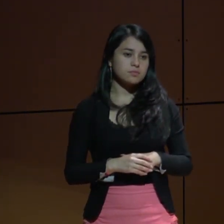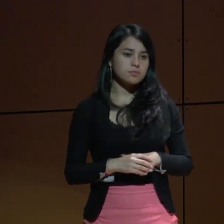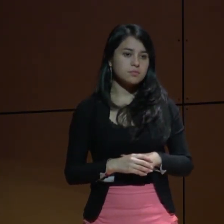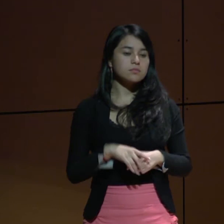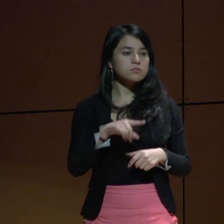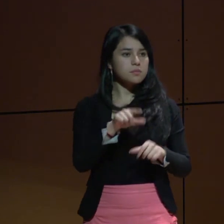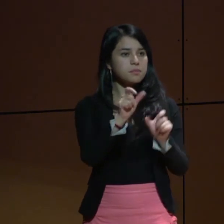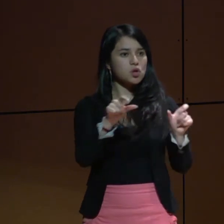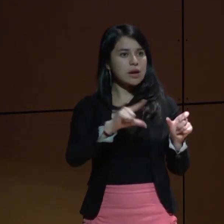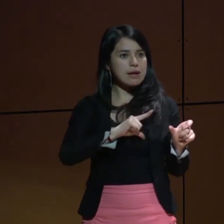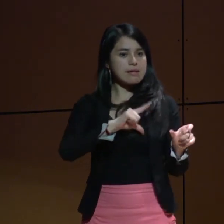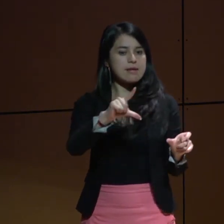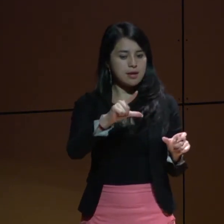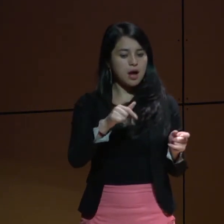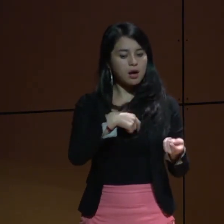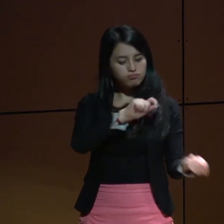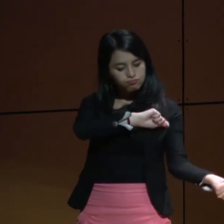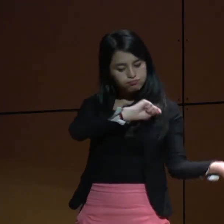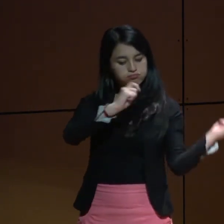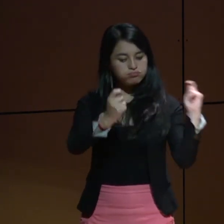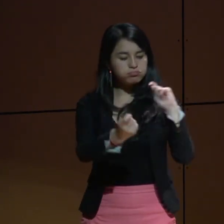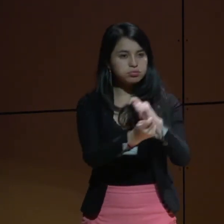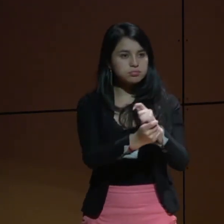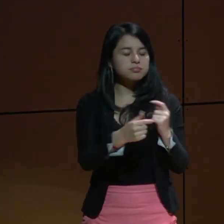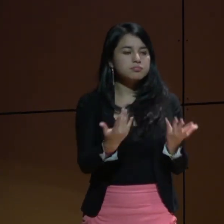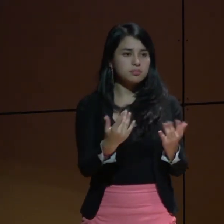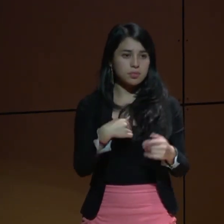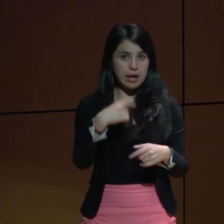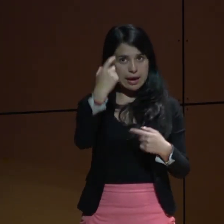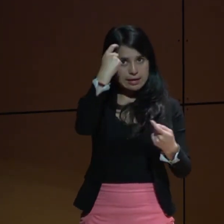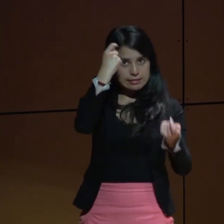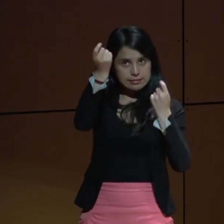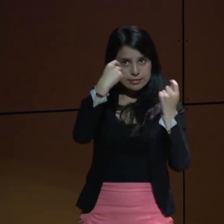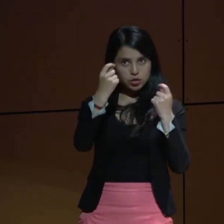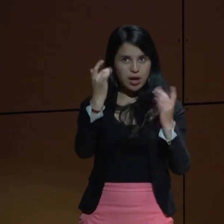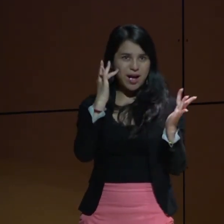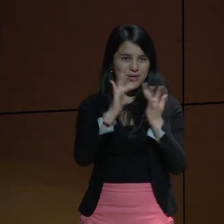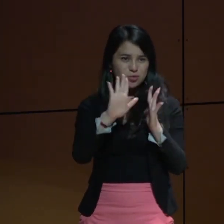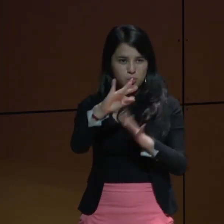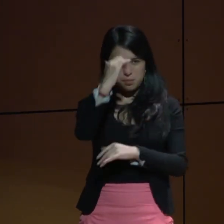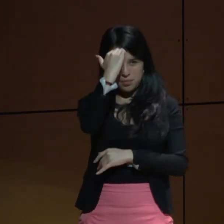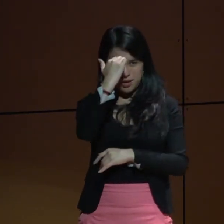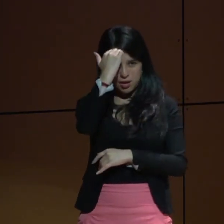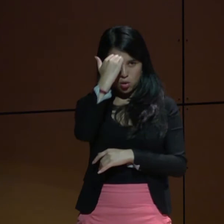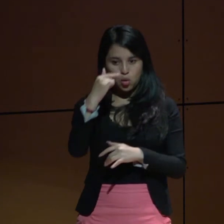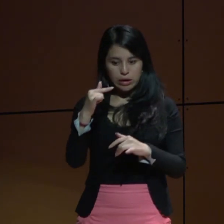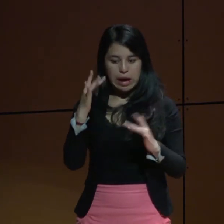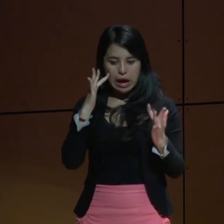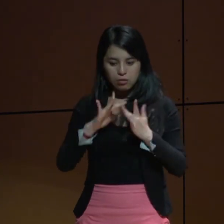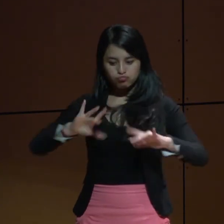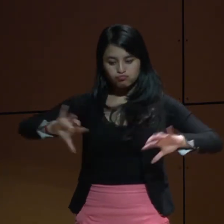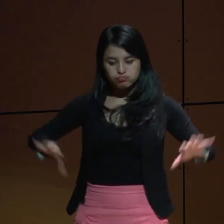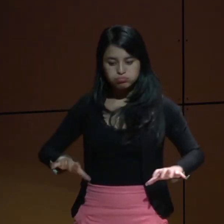sean líderes transformadores que utilicen estrategias pedagógicas